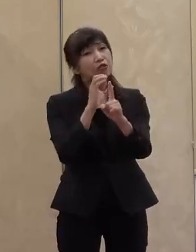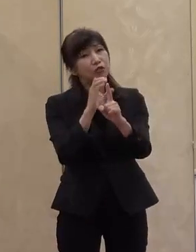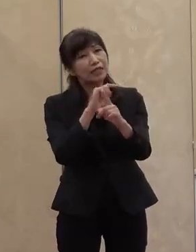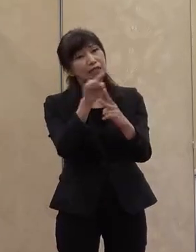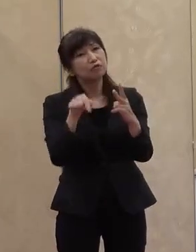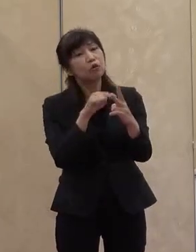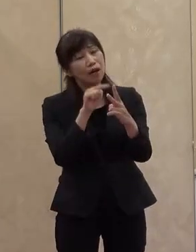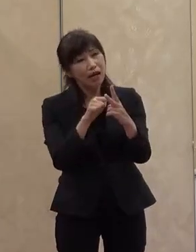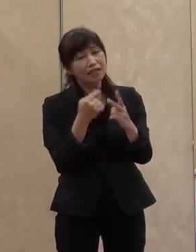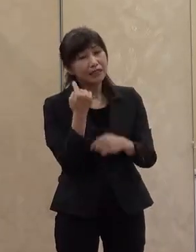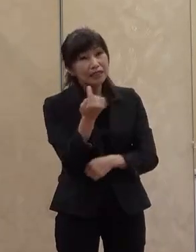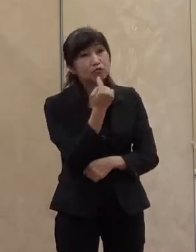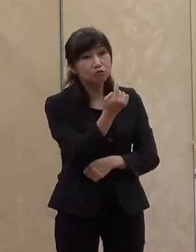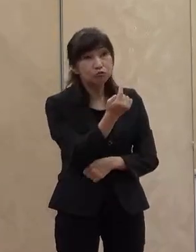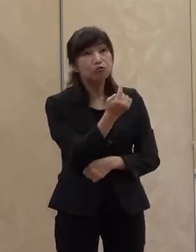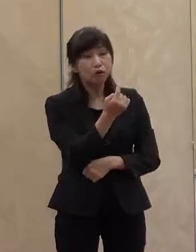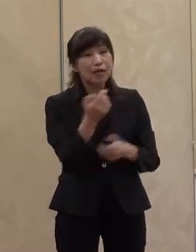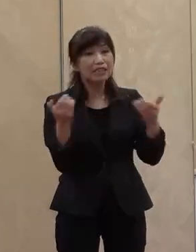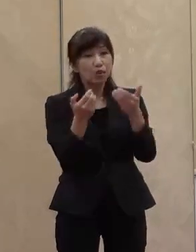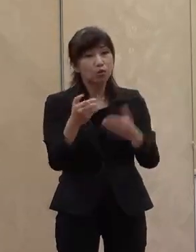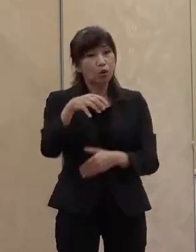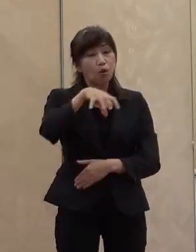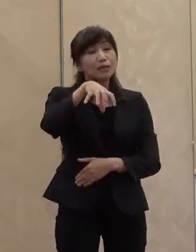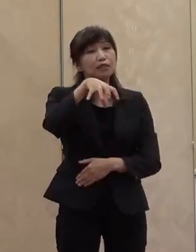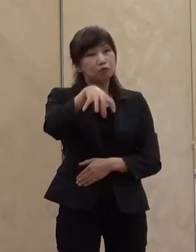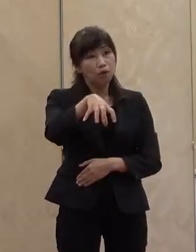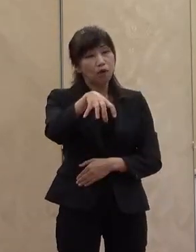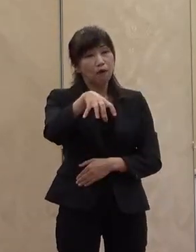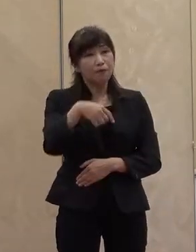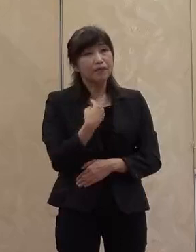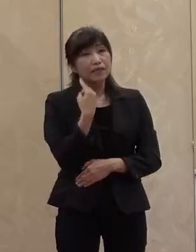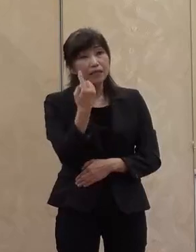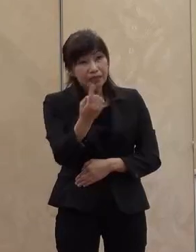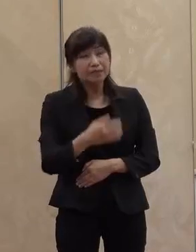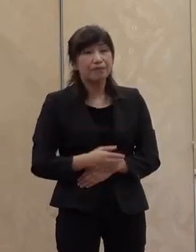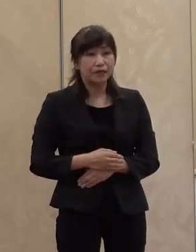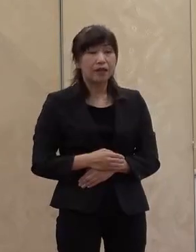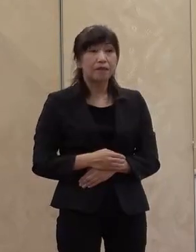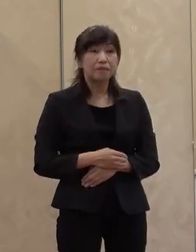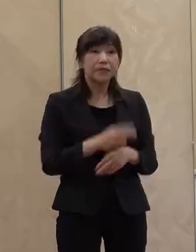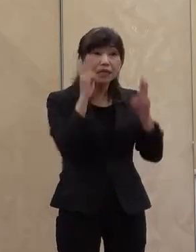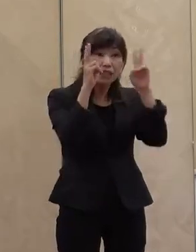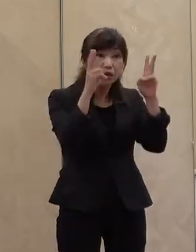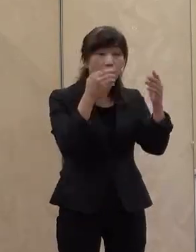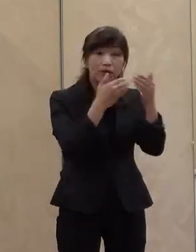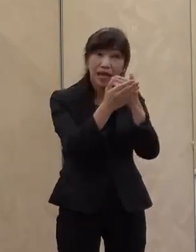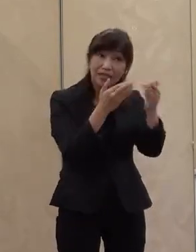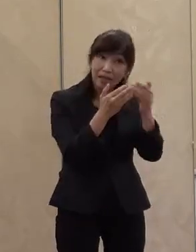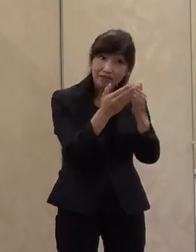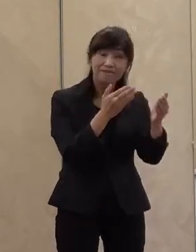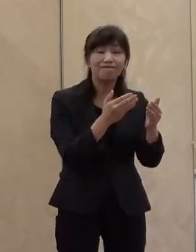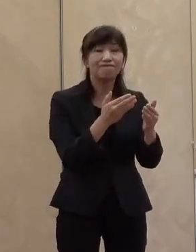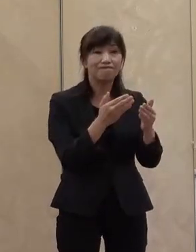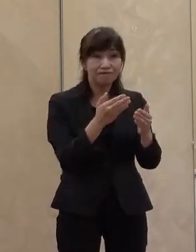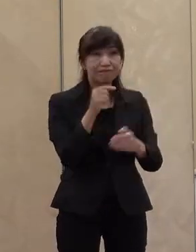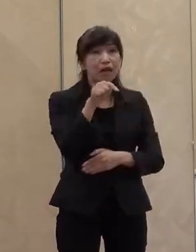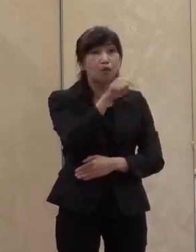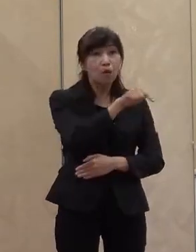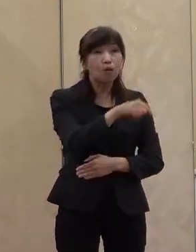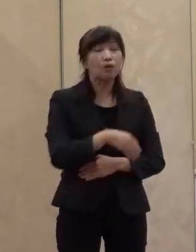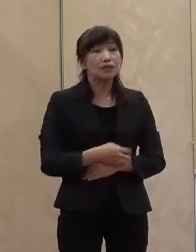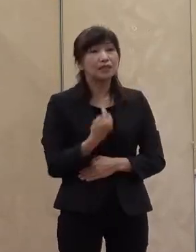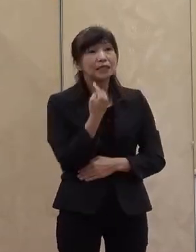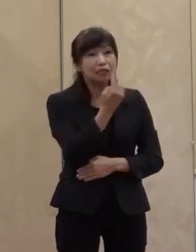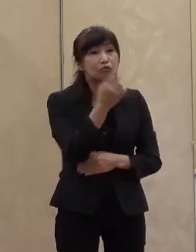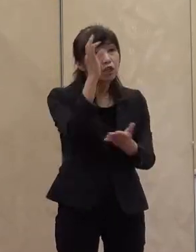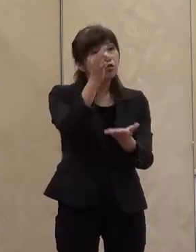いまして、有給の職場体験をその企業に行ってしてもらいます。でその有給の職場体験の期間中の